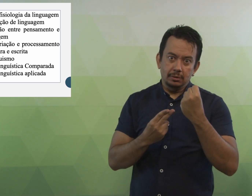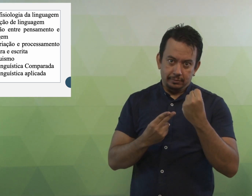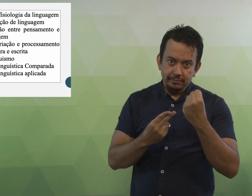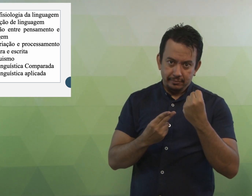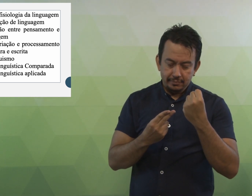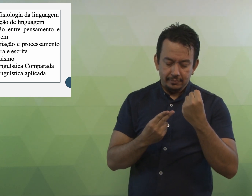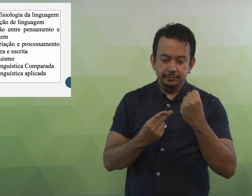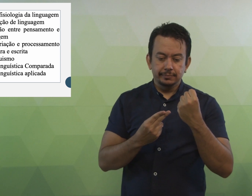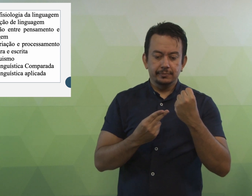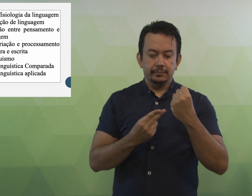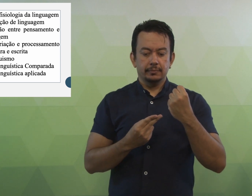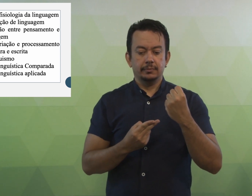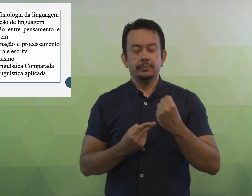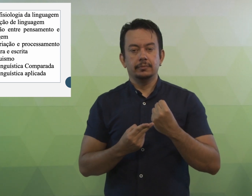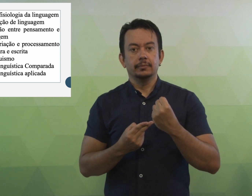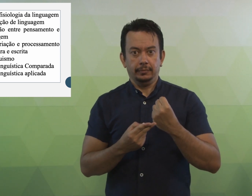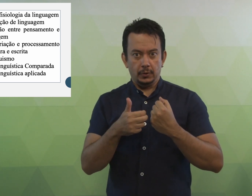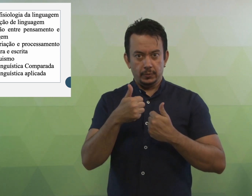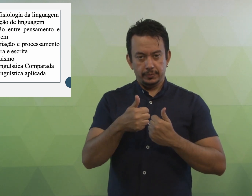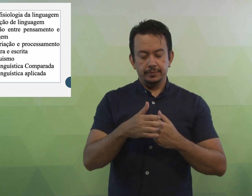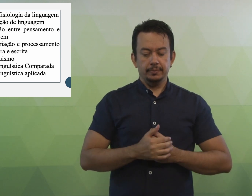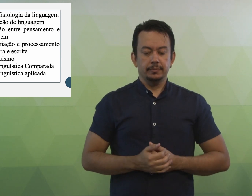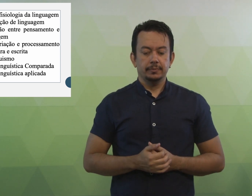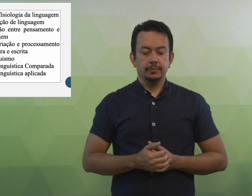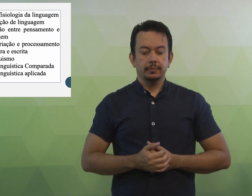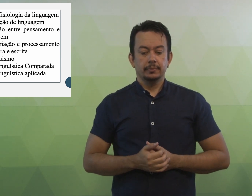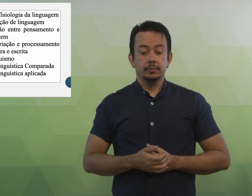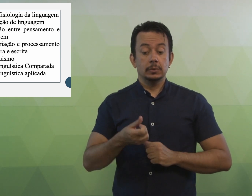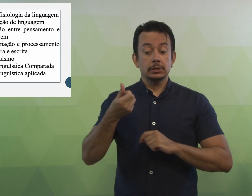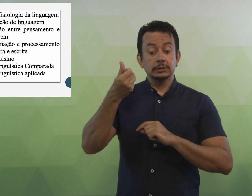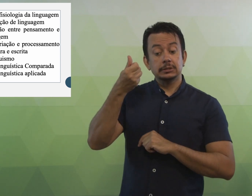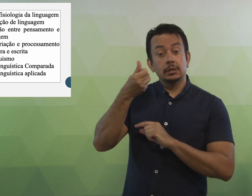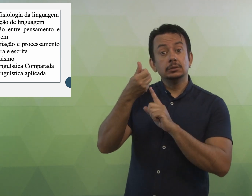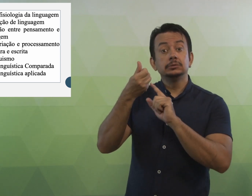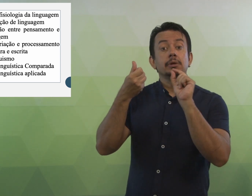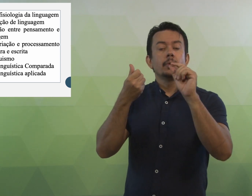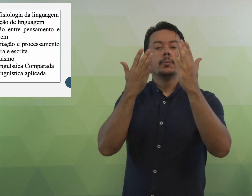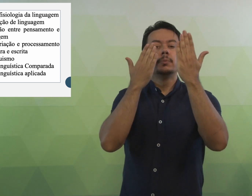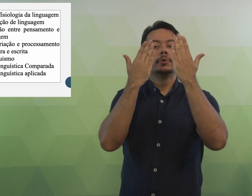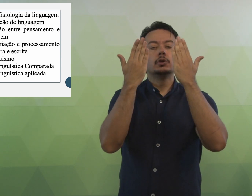ou Libras, independente de qual seja. Então, isso é o bilinguismo.